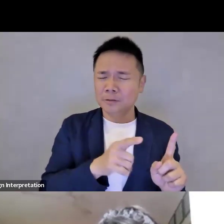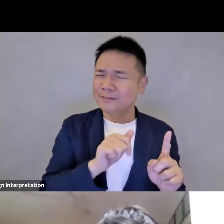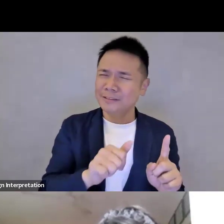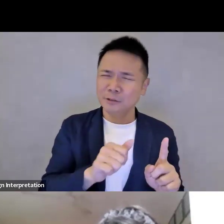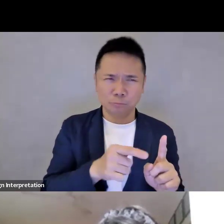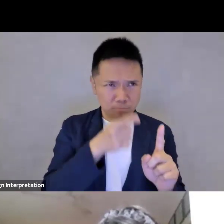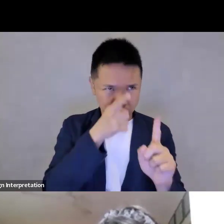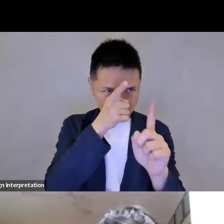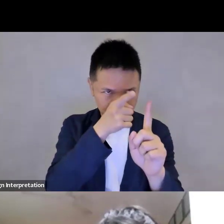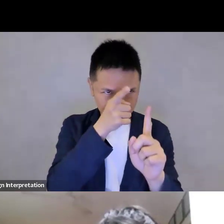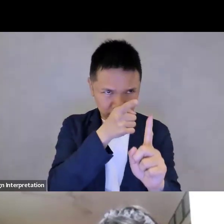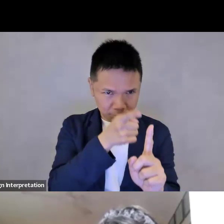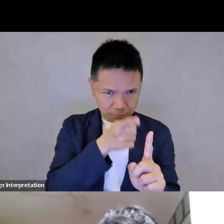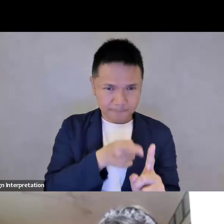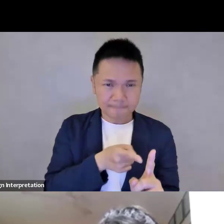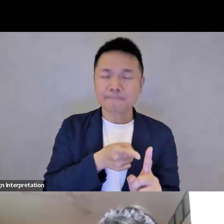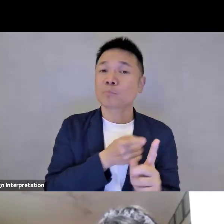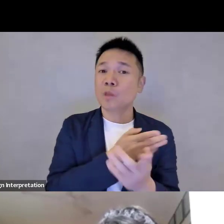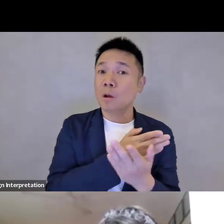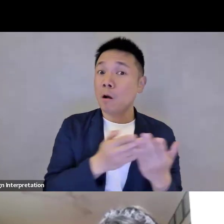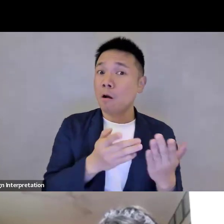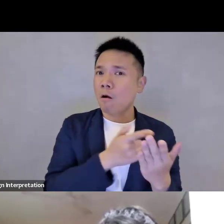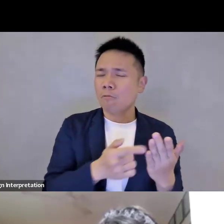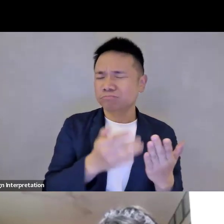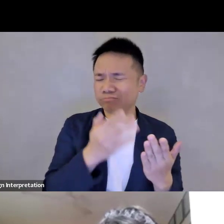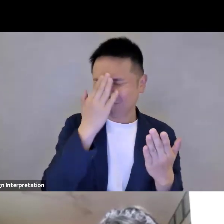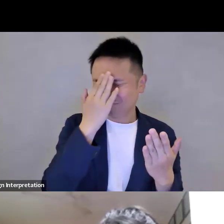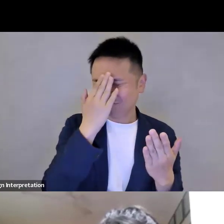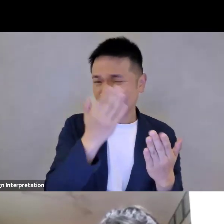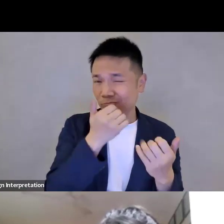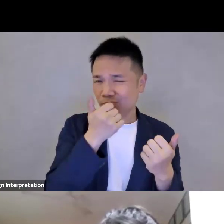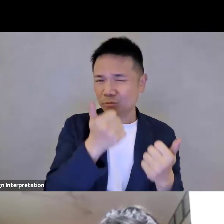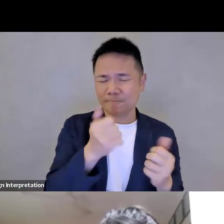他是非常有爱心的，